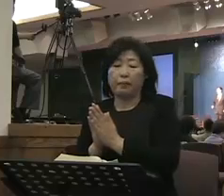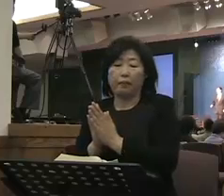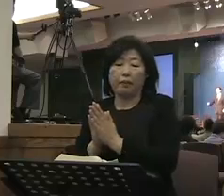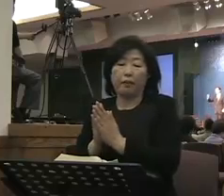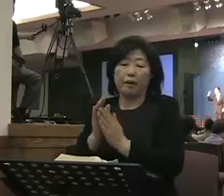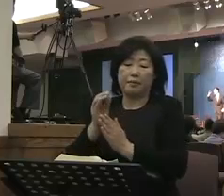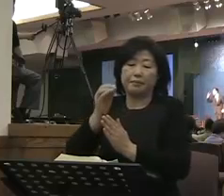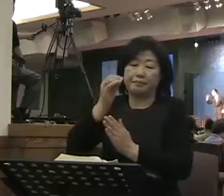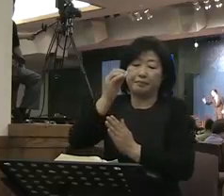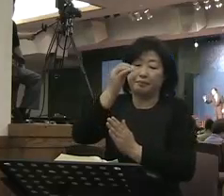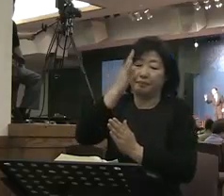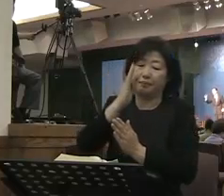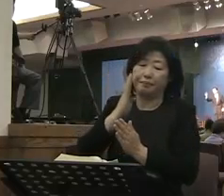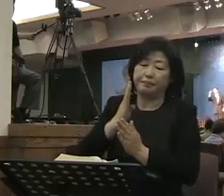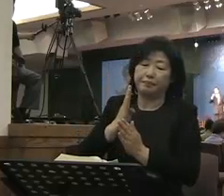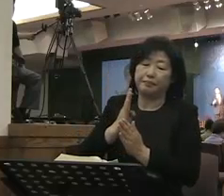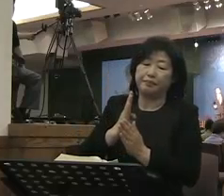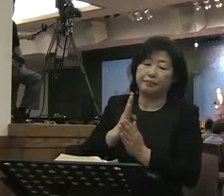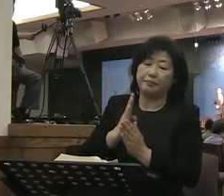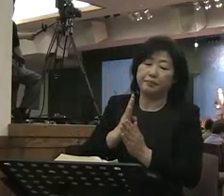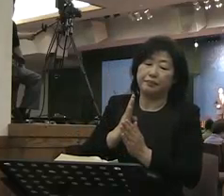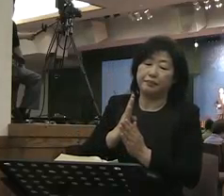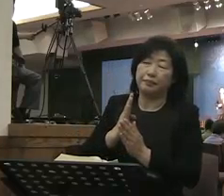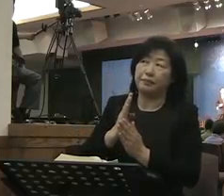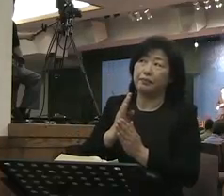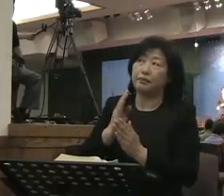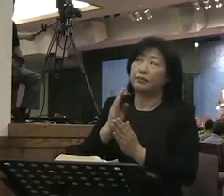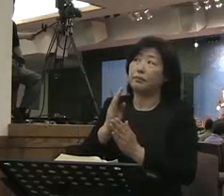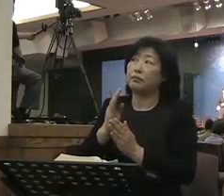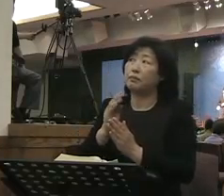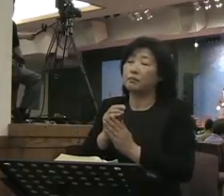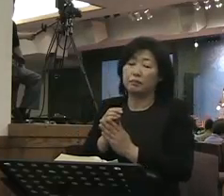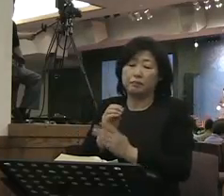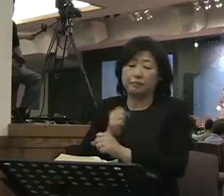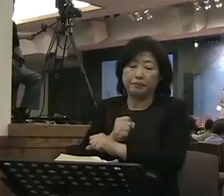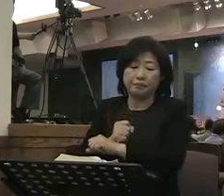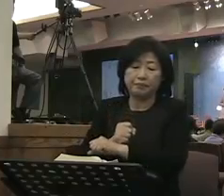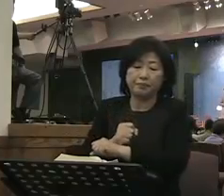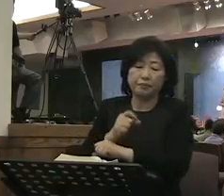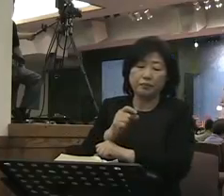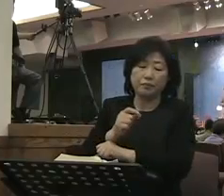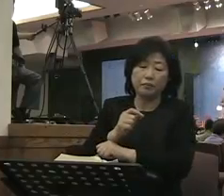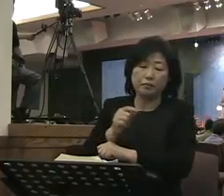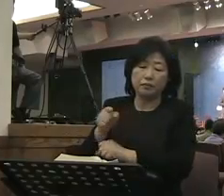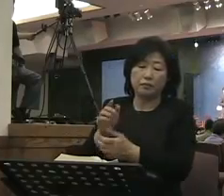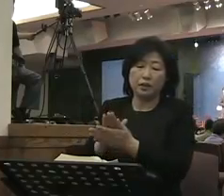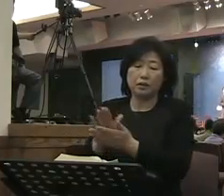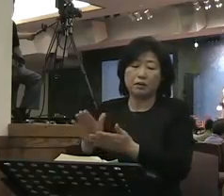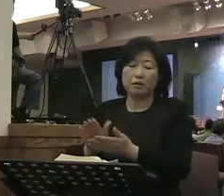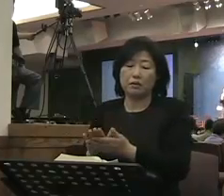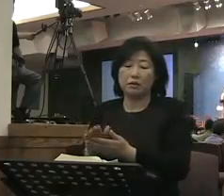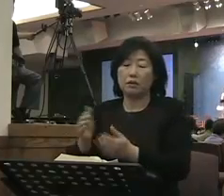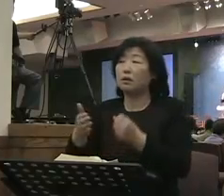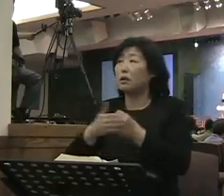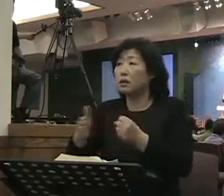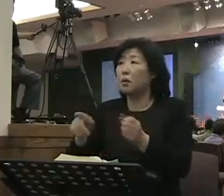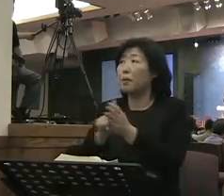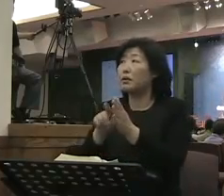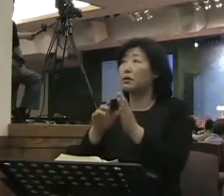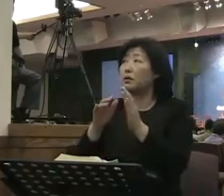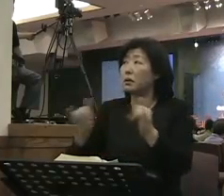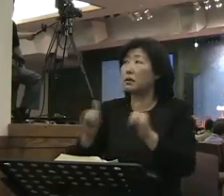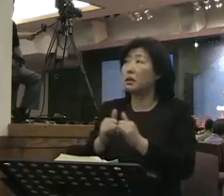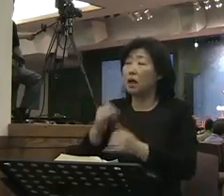glory. God is jealous for His glory라고 말씀을 하시는 것입니다. 그래서